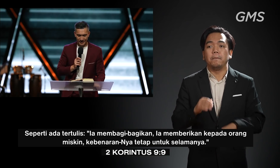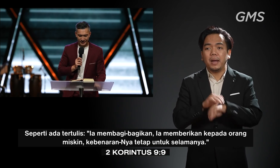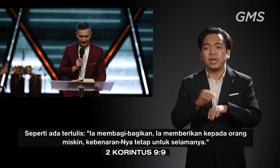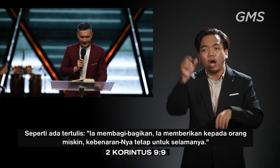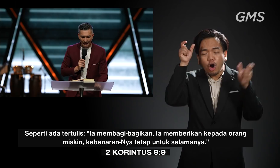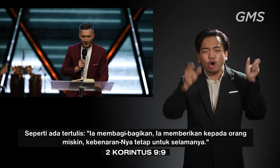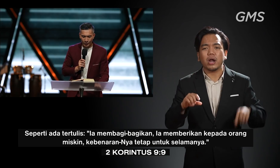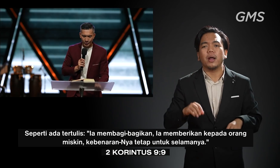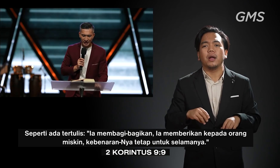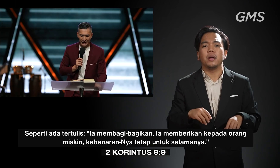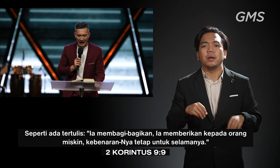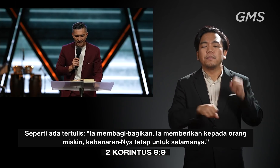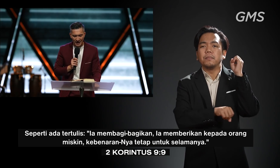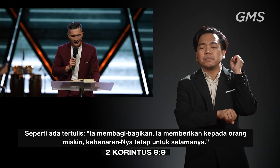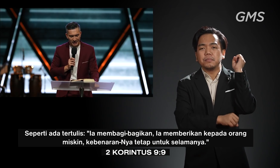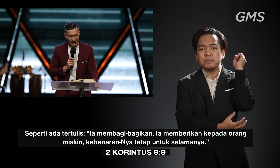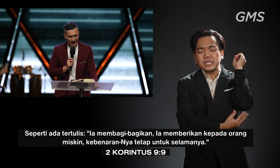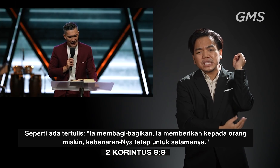Kebenarannya tetap untuk